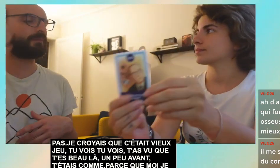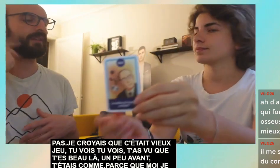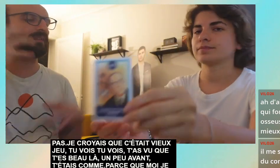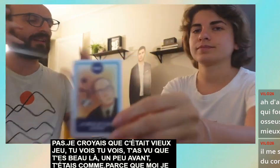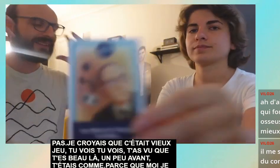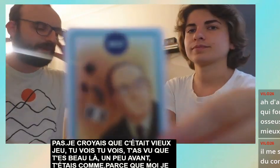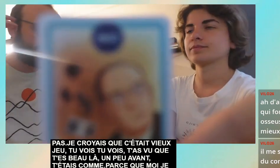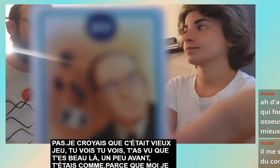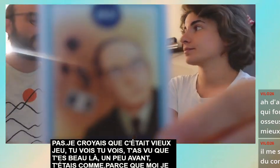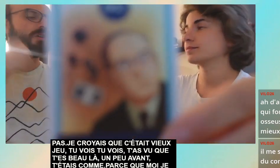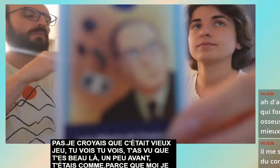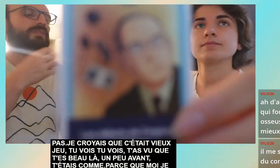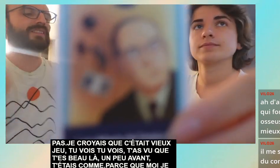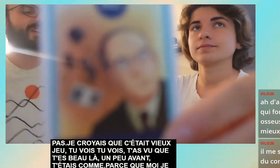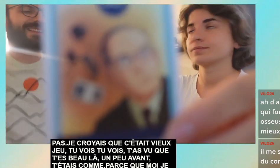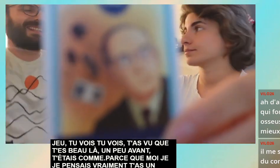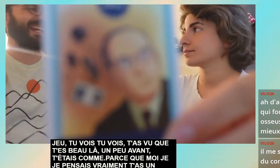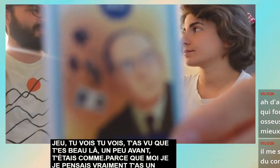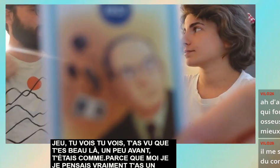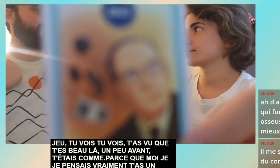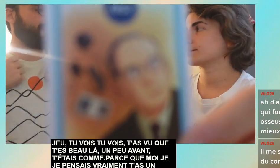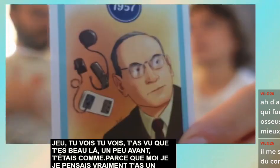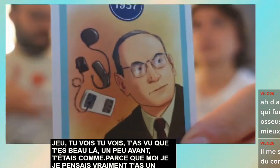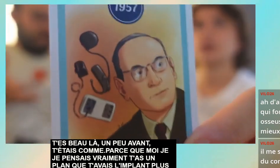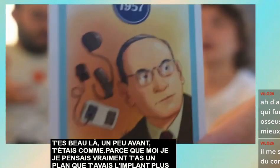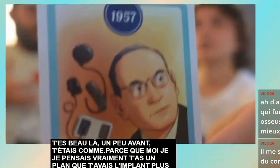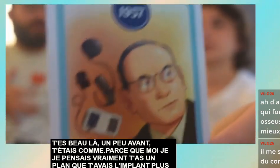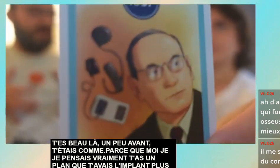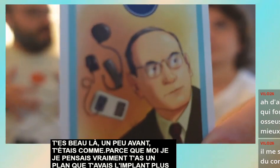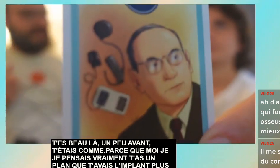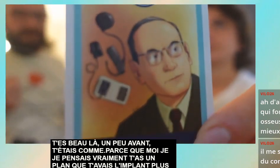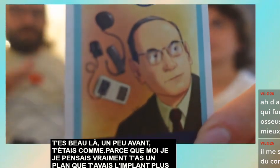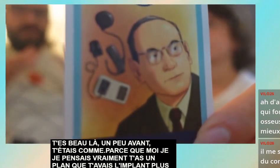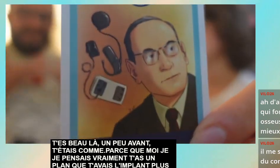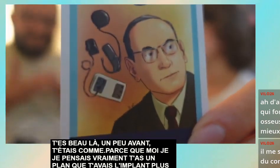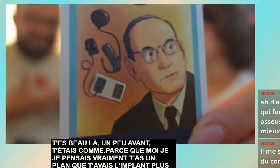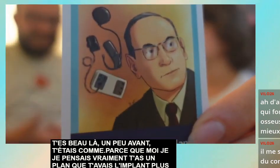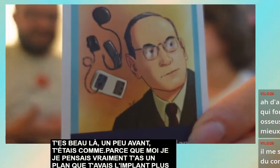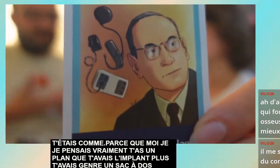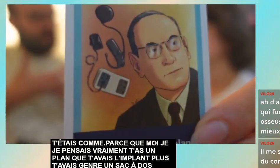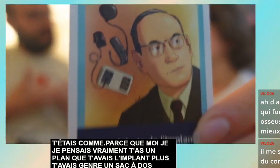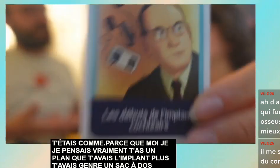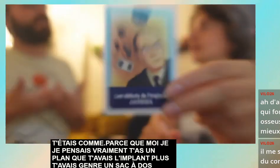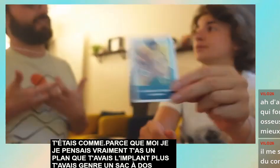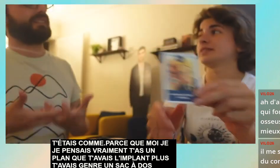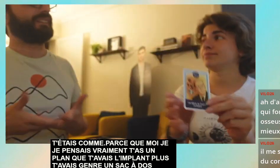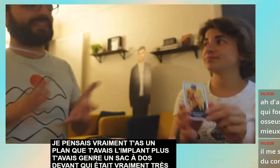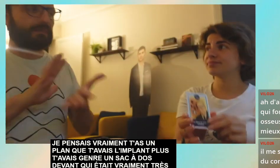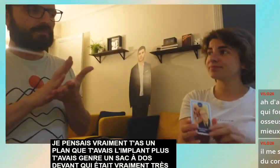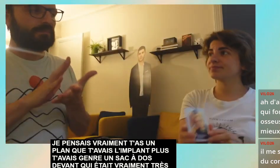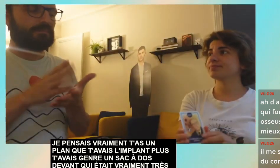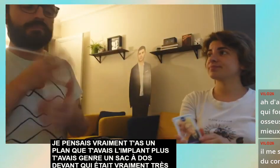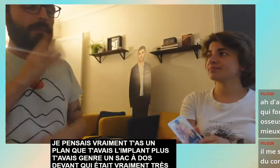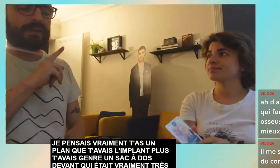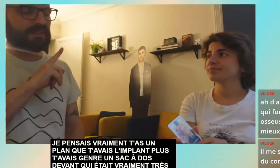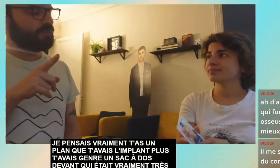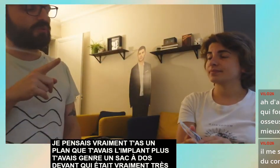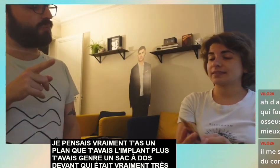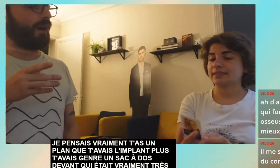où t'avais l'implant, puis t'avais genre un sac à dos, un truc Oui. devant qui était vraiment très très lourd et qui était pas pratique du tout